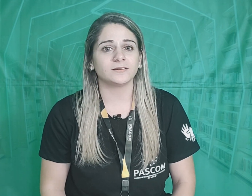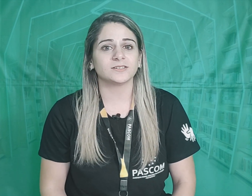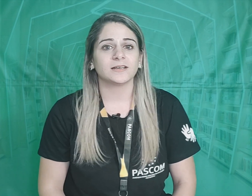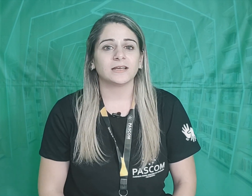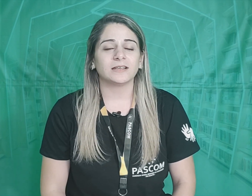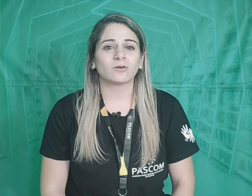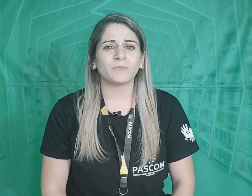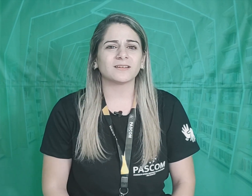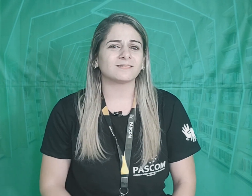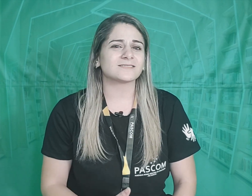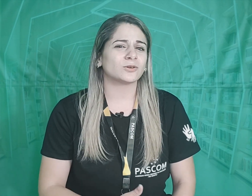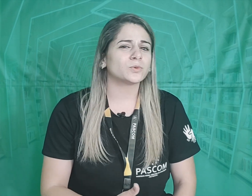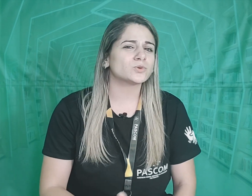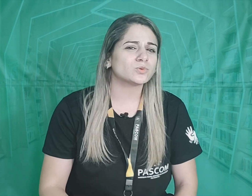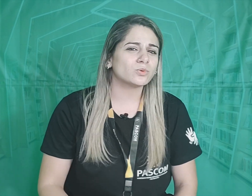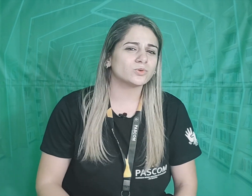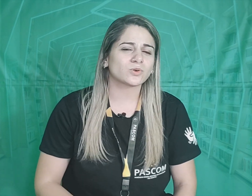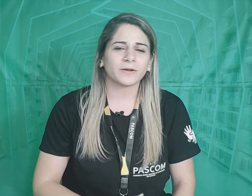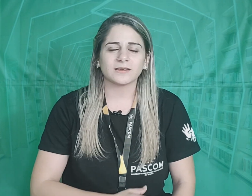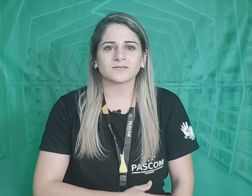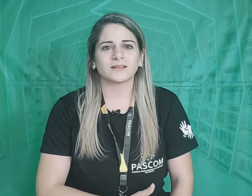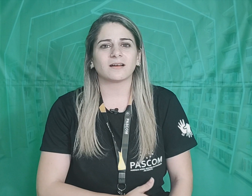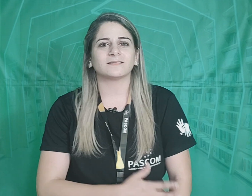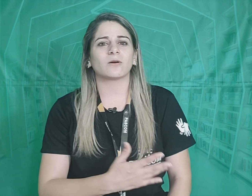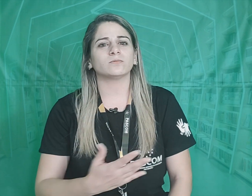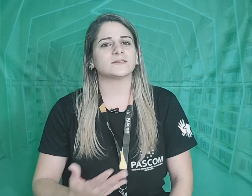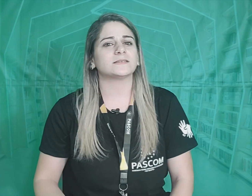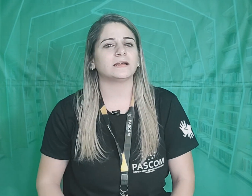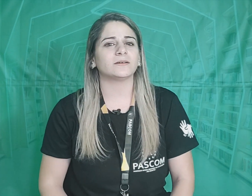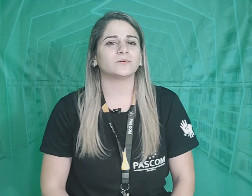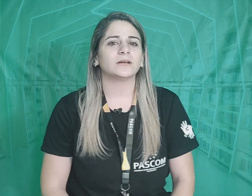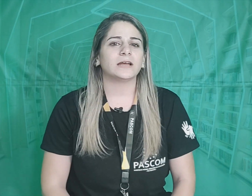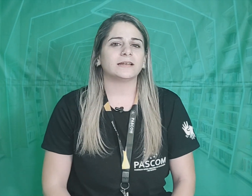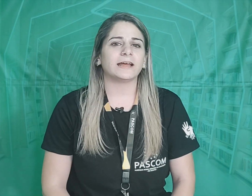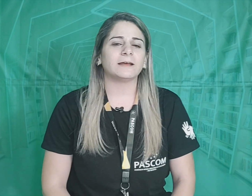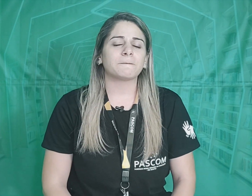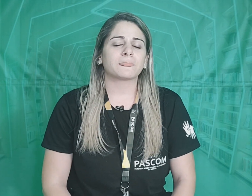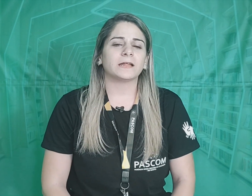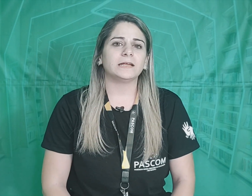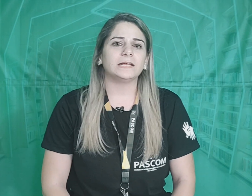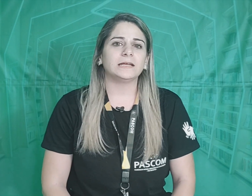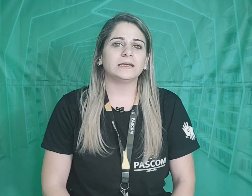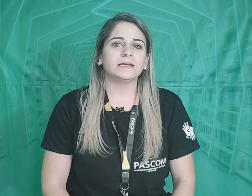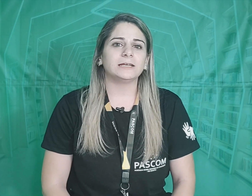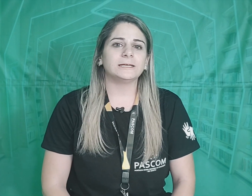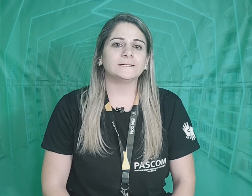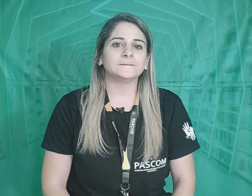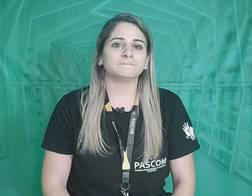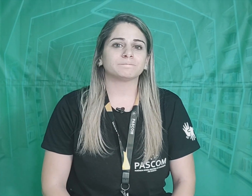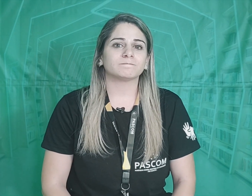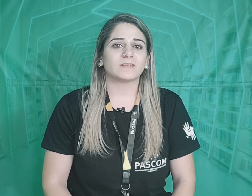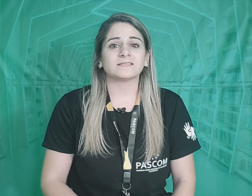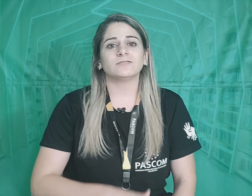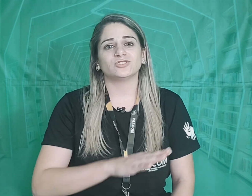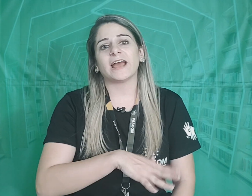presencialmente e como é que está sendo para os surdos, como é que isso está acontecendo, né? E, assim, já